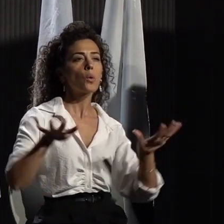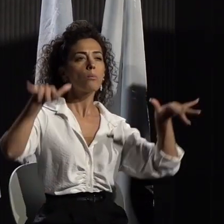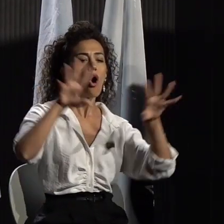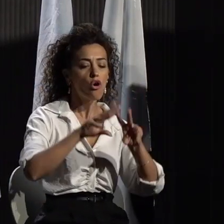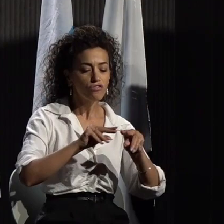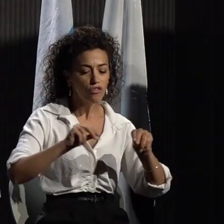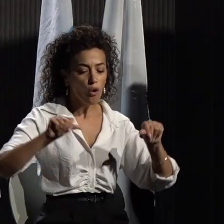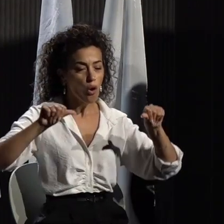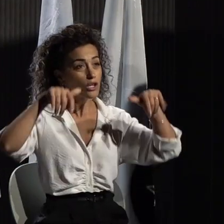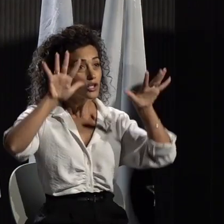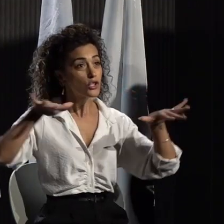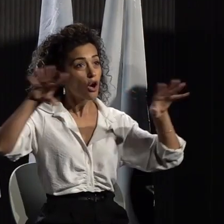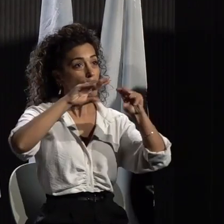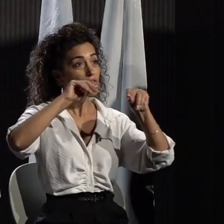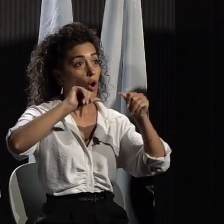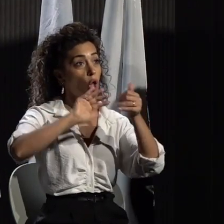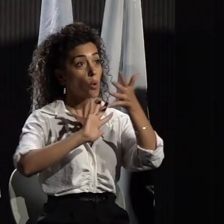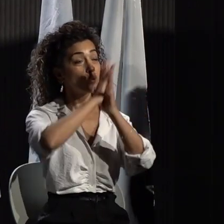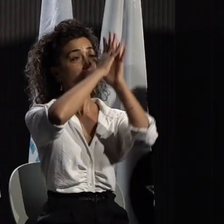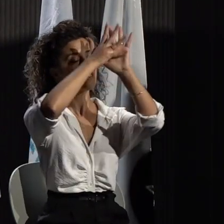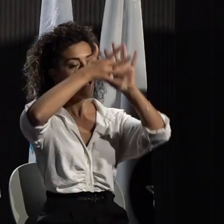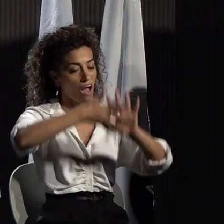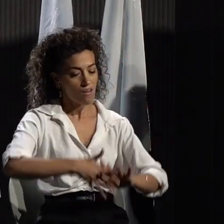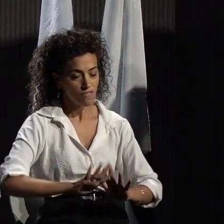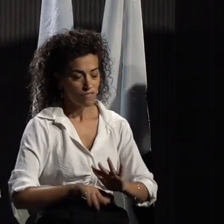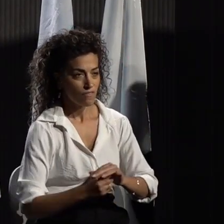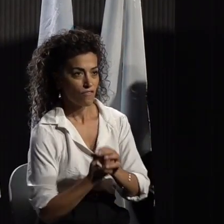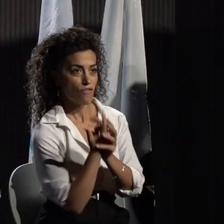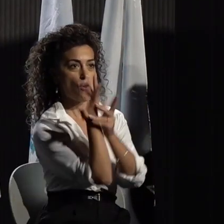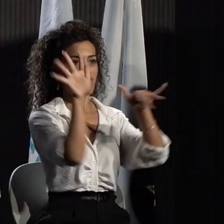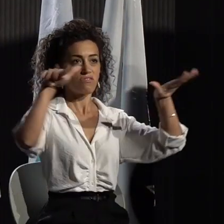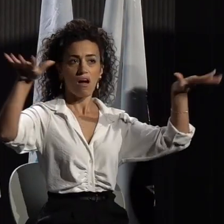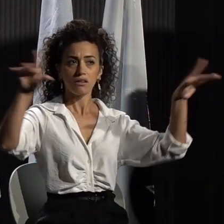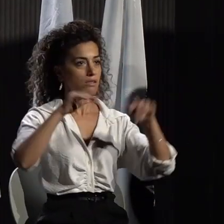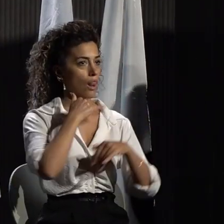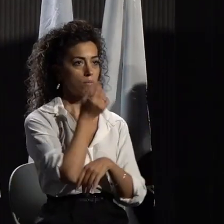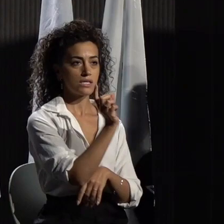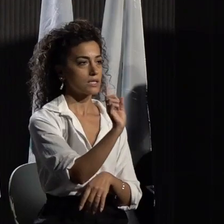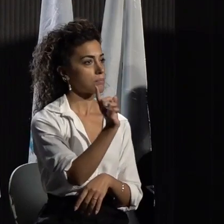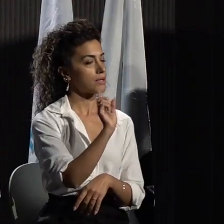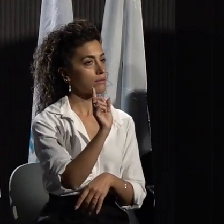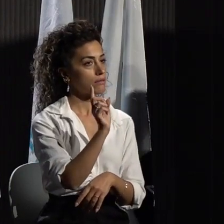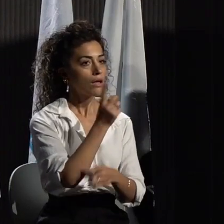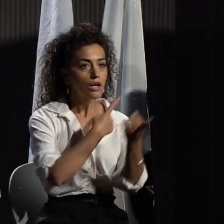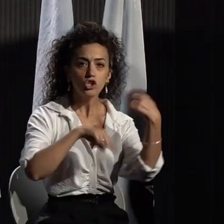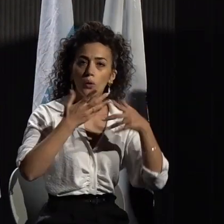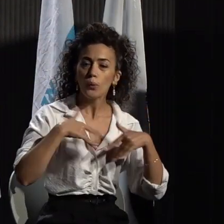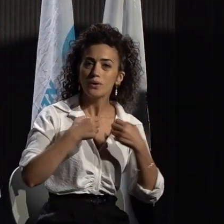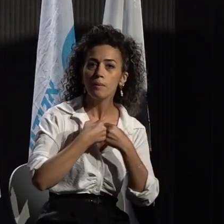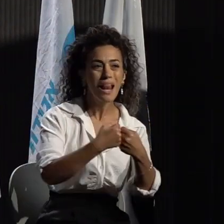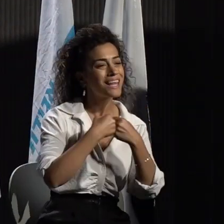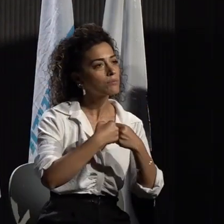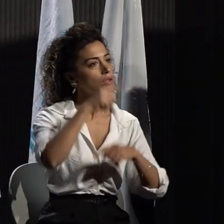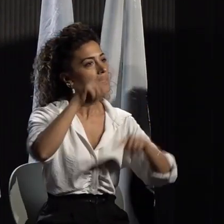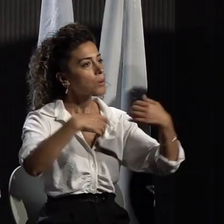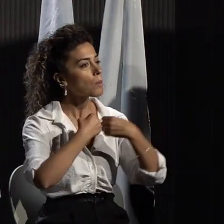העולה וש ועולה ושב בלהבות וקם ושב וקם מן האפר בבואנו להתמודד עם האתגרים